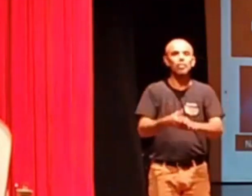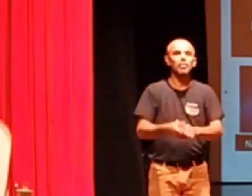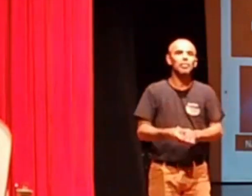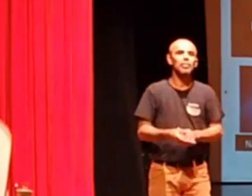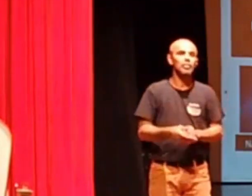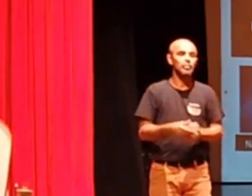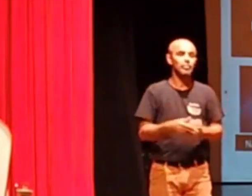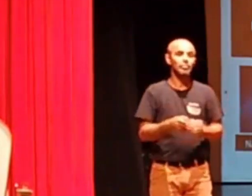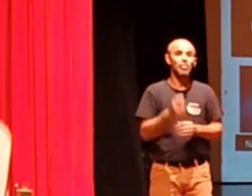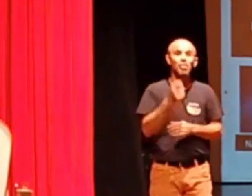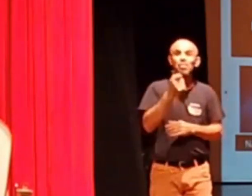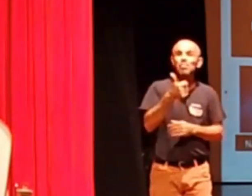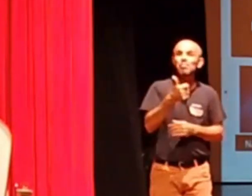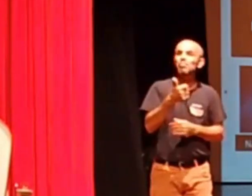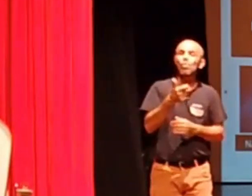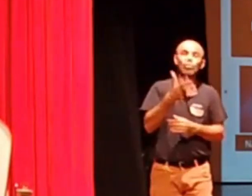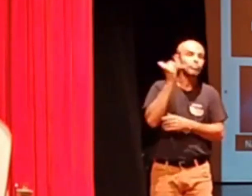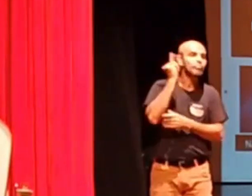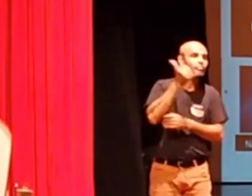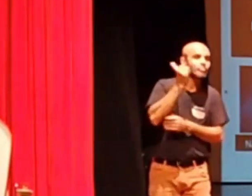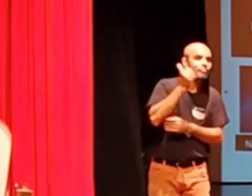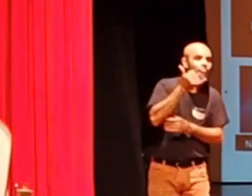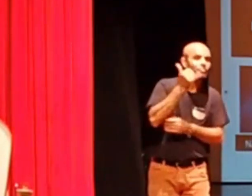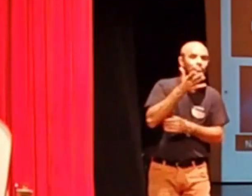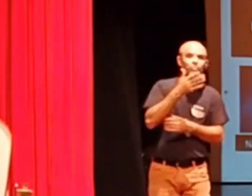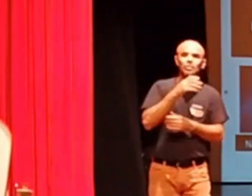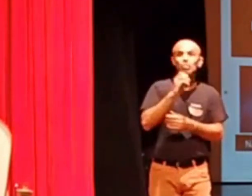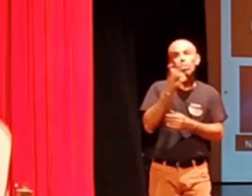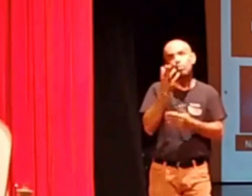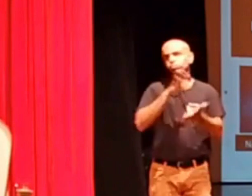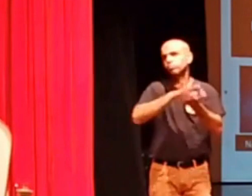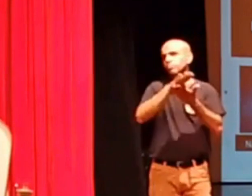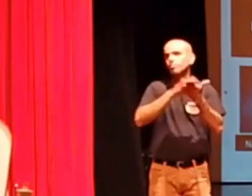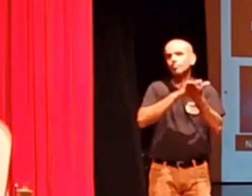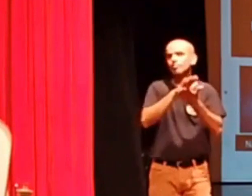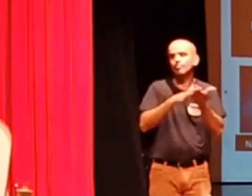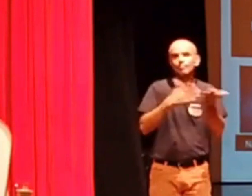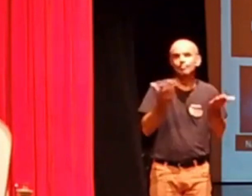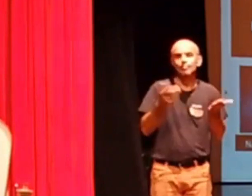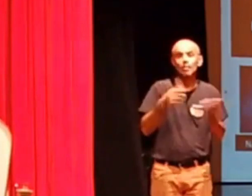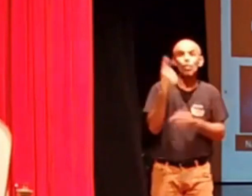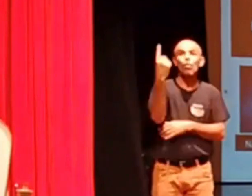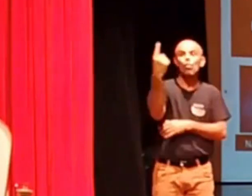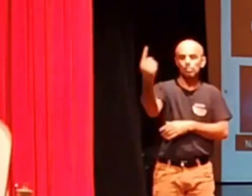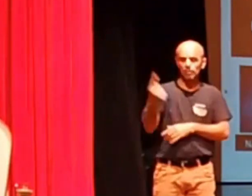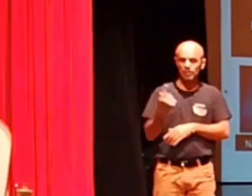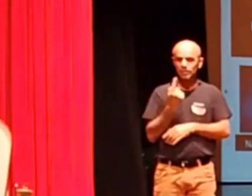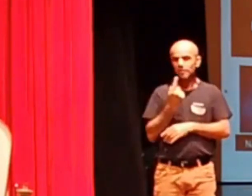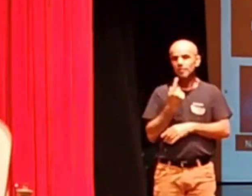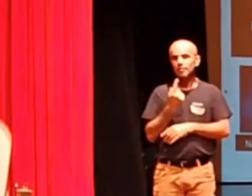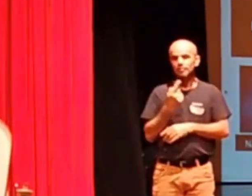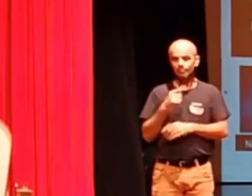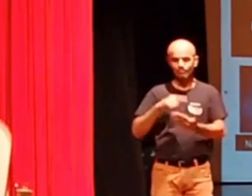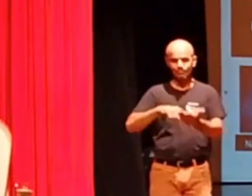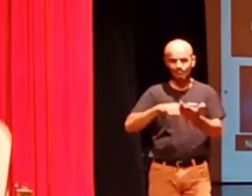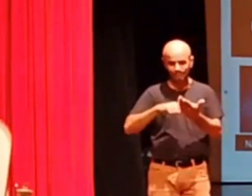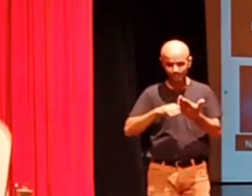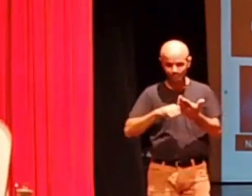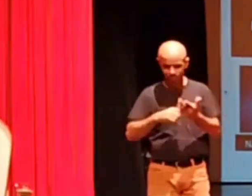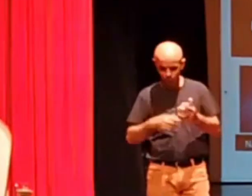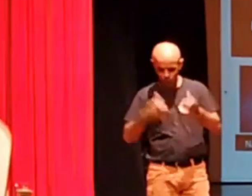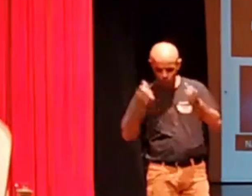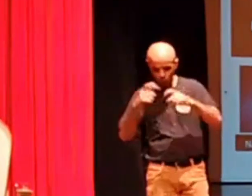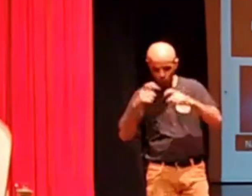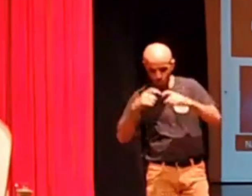Pouco se fala, e eu vou dizer praticamente nada, porque até hoje só veio uma paciente minha com indicação de médico,